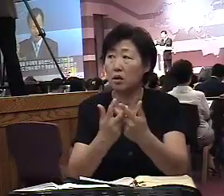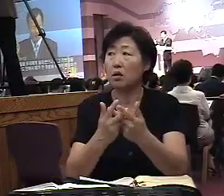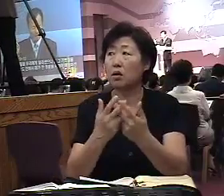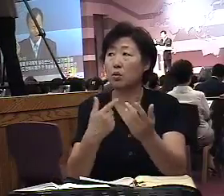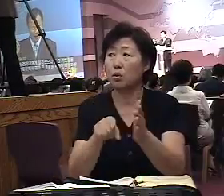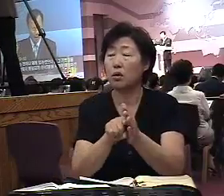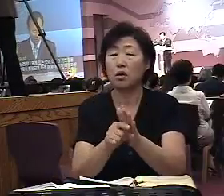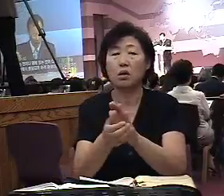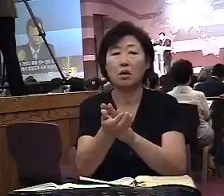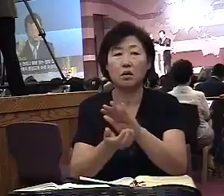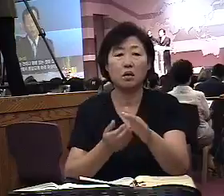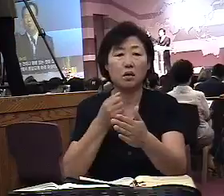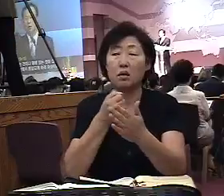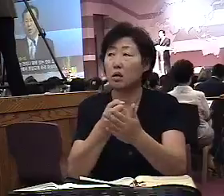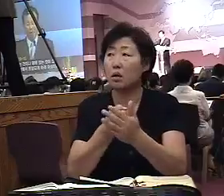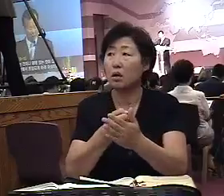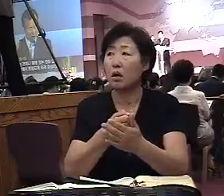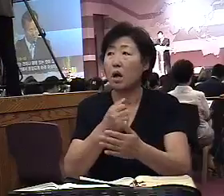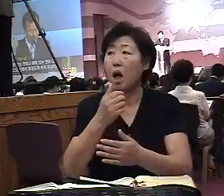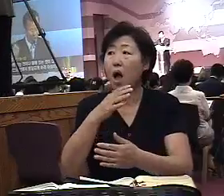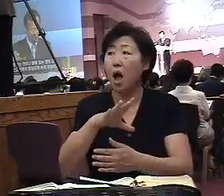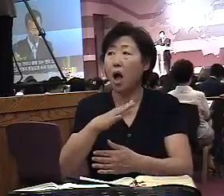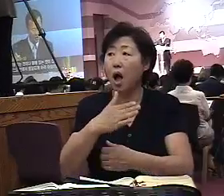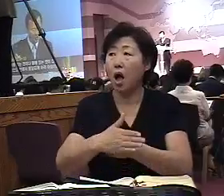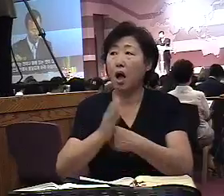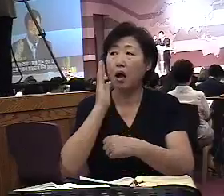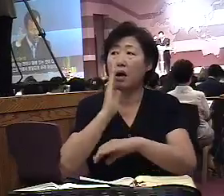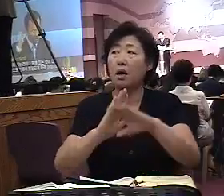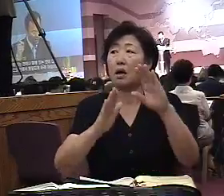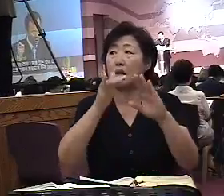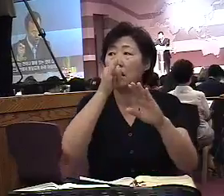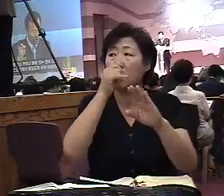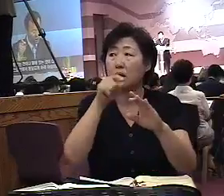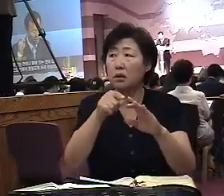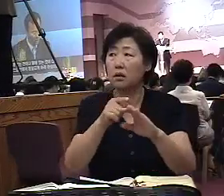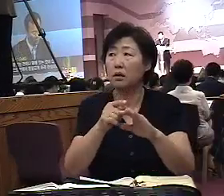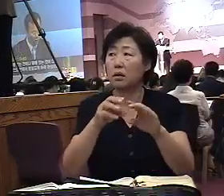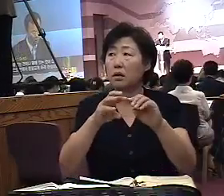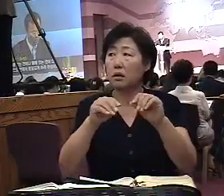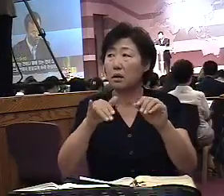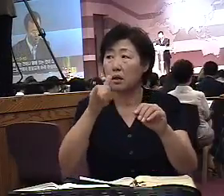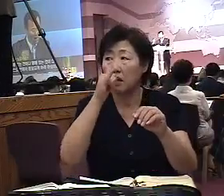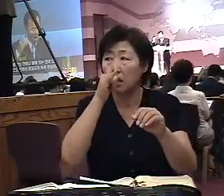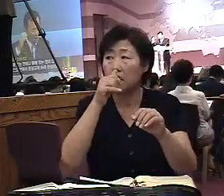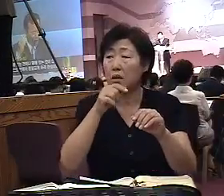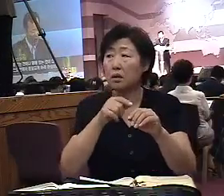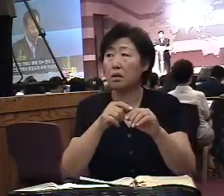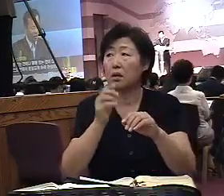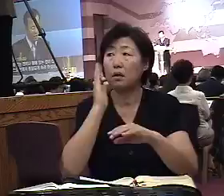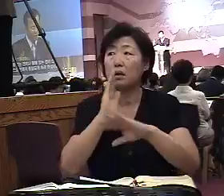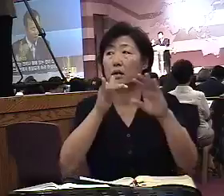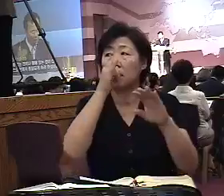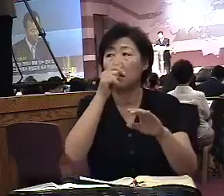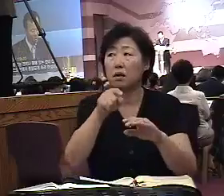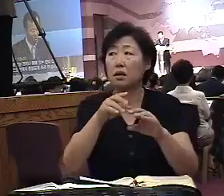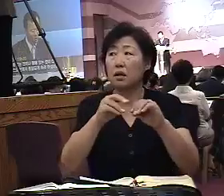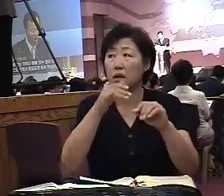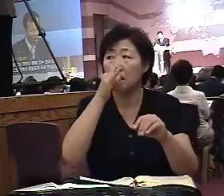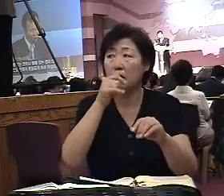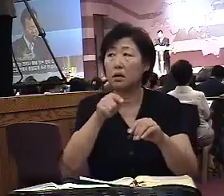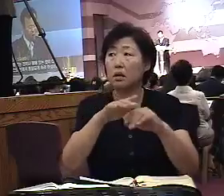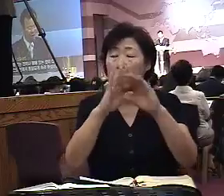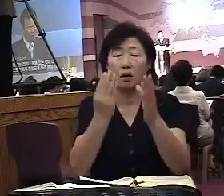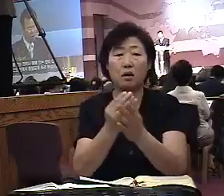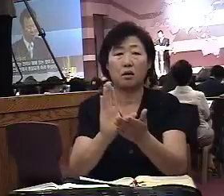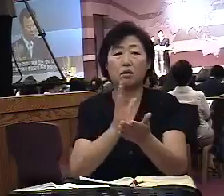예정하신 것인데, 하나님께서 처음부터 이것을 예정하신 것인데, 그 예정하신 것이 10절에 보니까 하늘에 있는 것이나 땅에 있는 것이